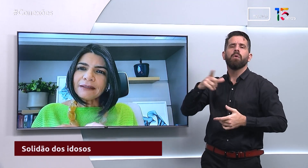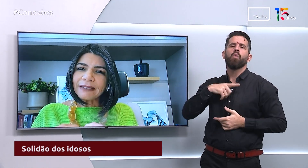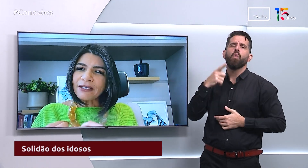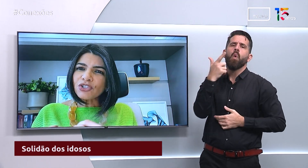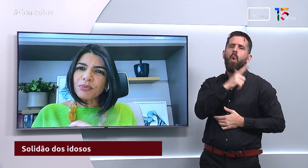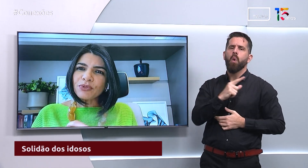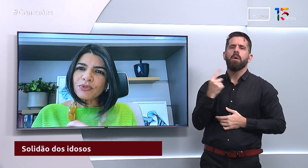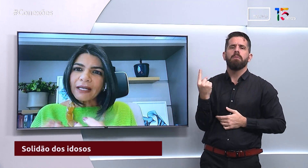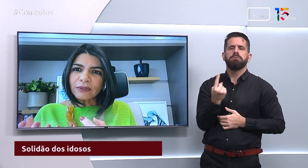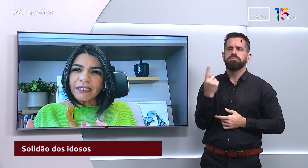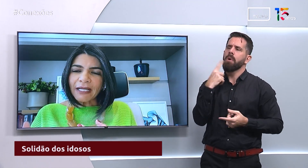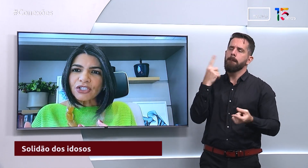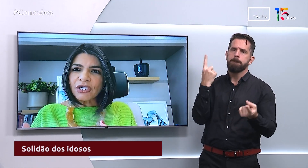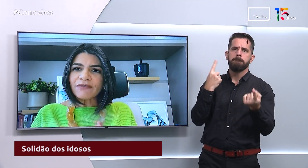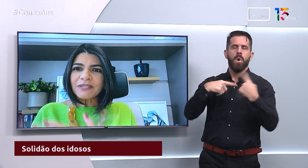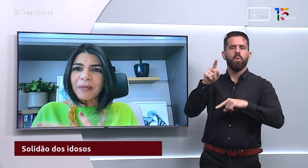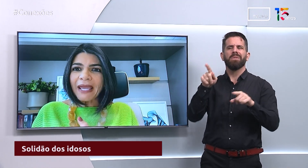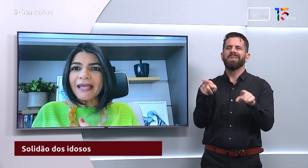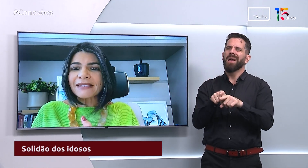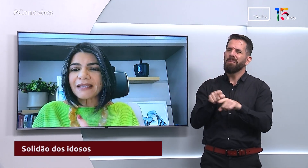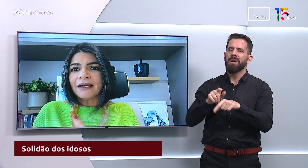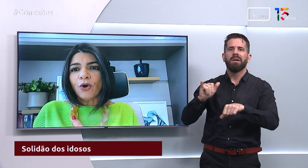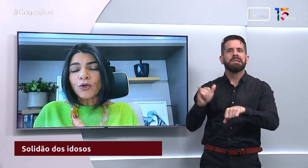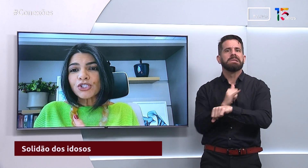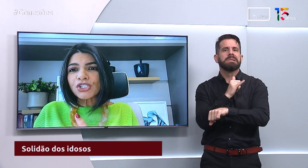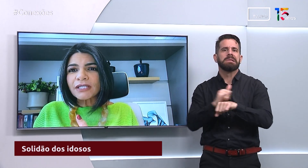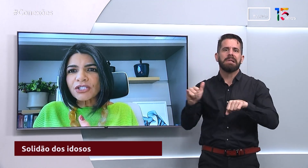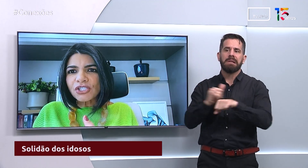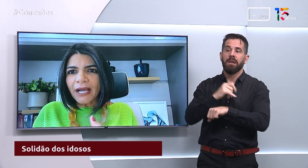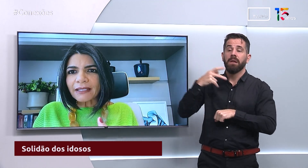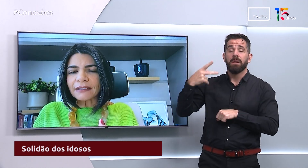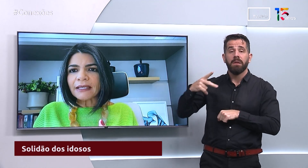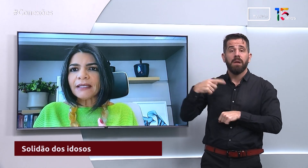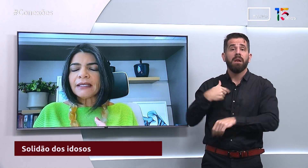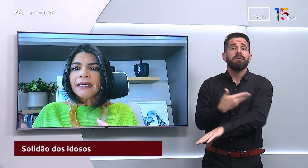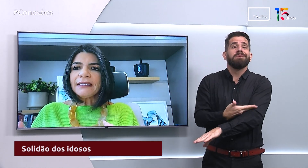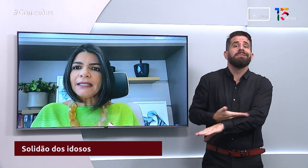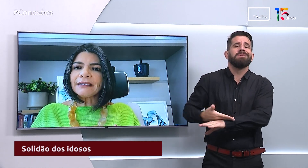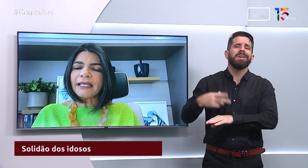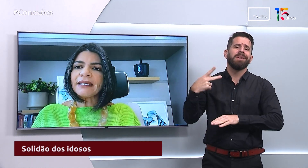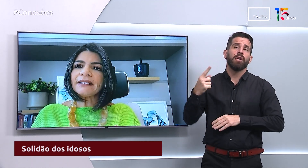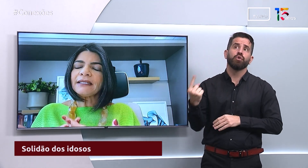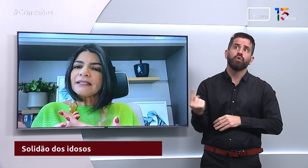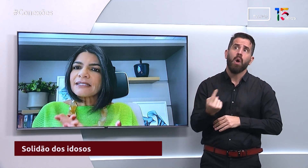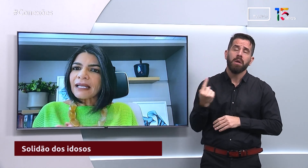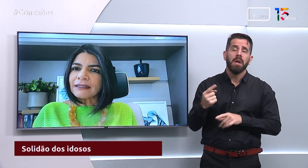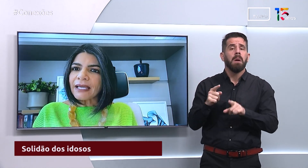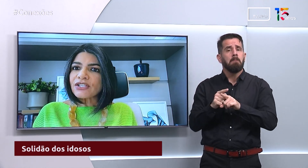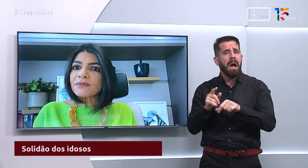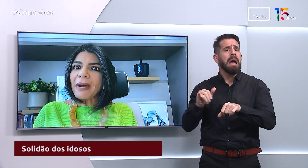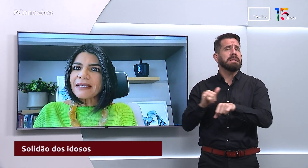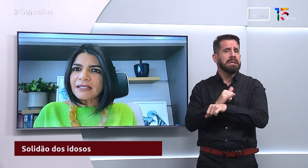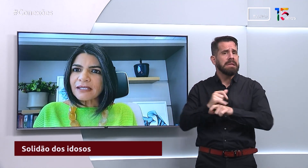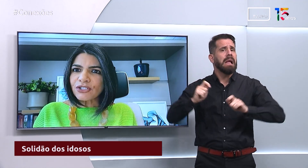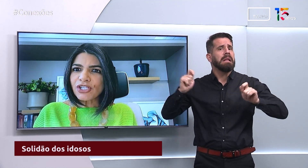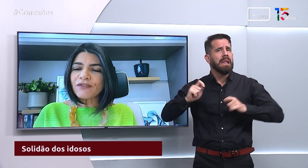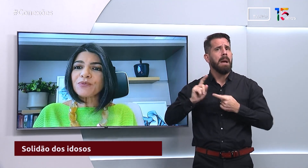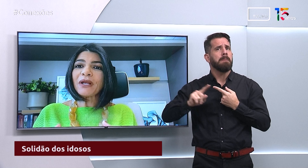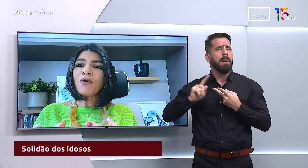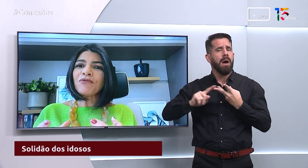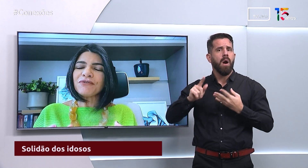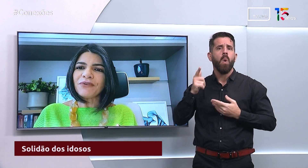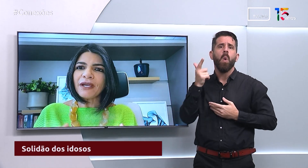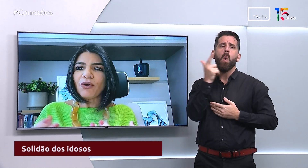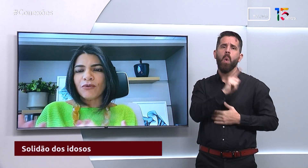e tente buscar alternativas para essa rotina diária dele, e ele tem ali estratégias mais assertivas